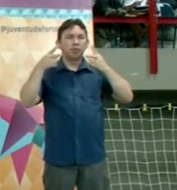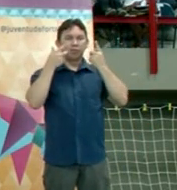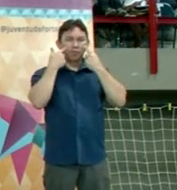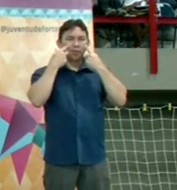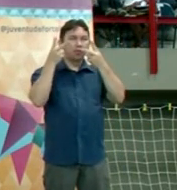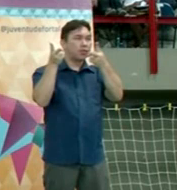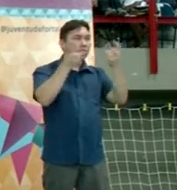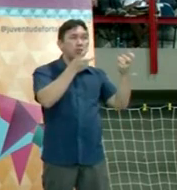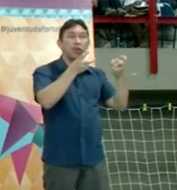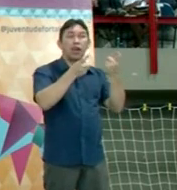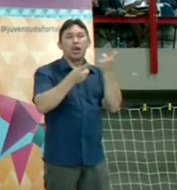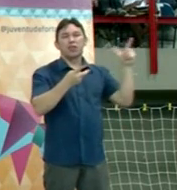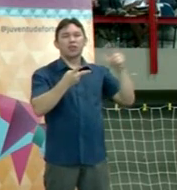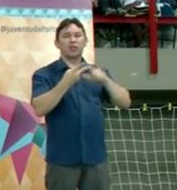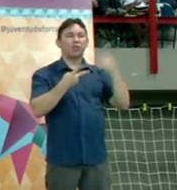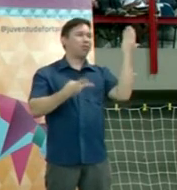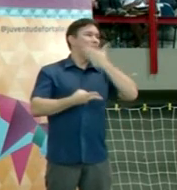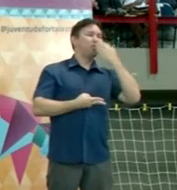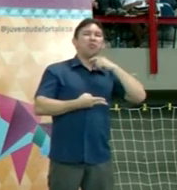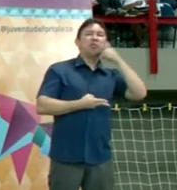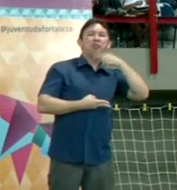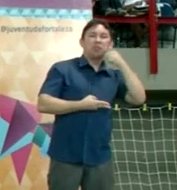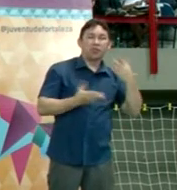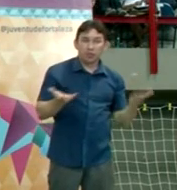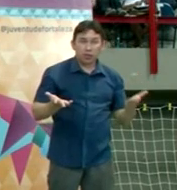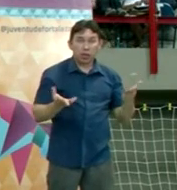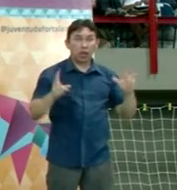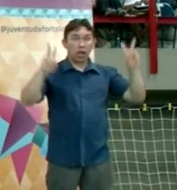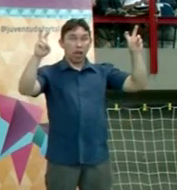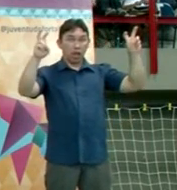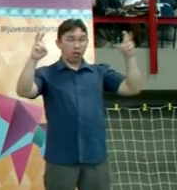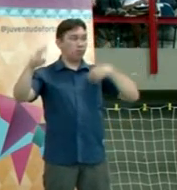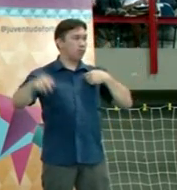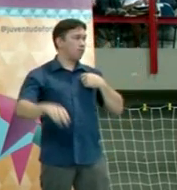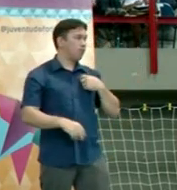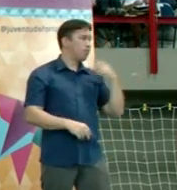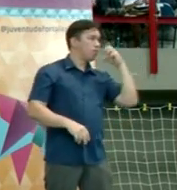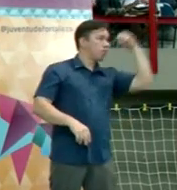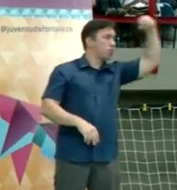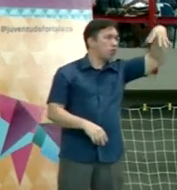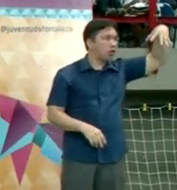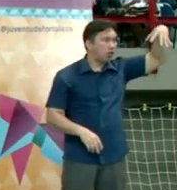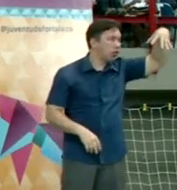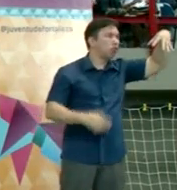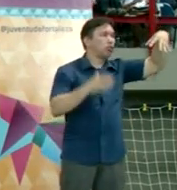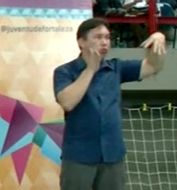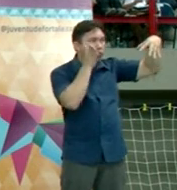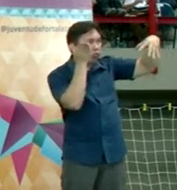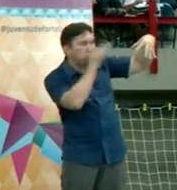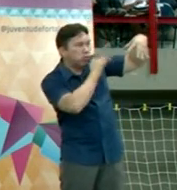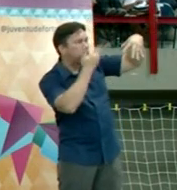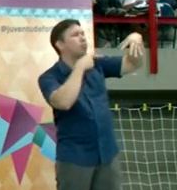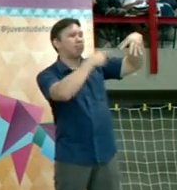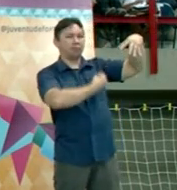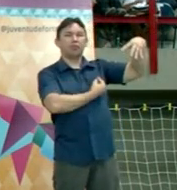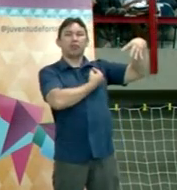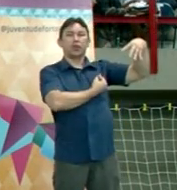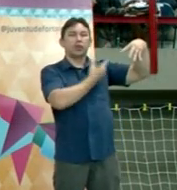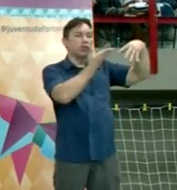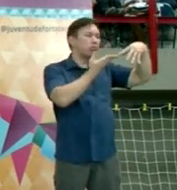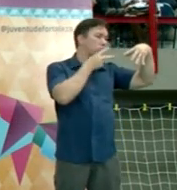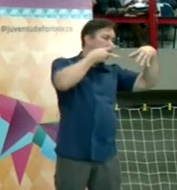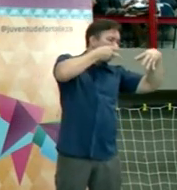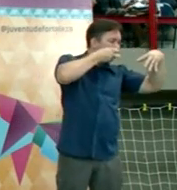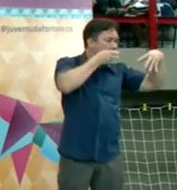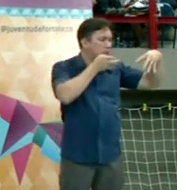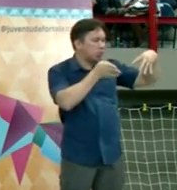olhos e outras que nós não conseguimos ver. O fato de nós não conseguirmos vê-las não quer dizer que elas não estão lá. Eu apenas